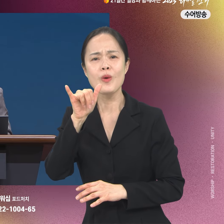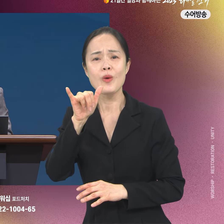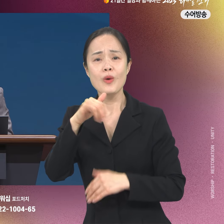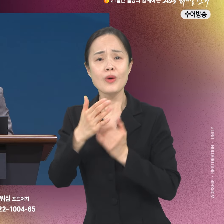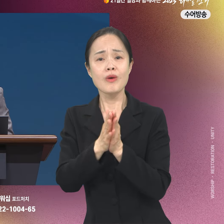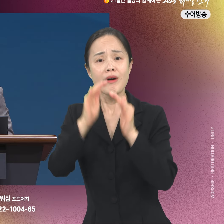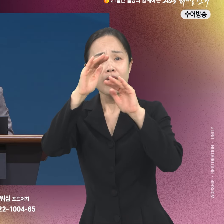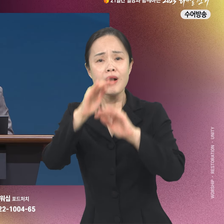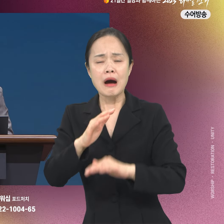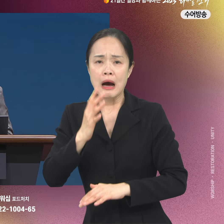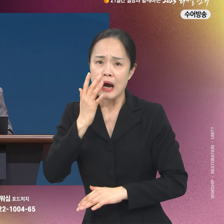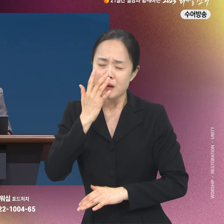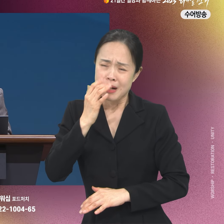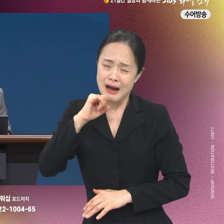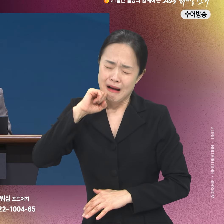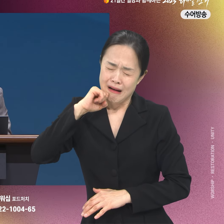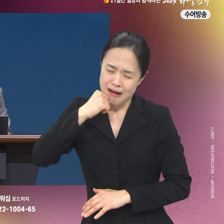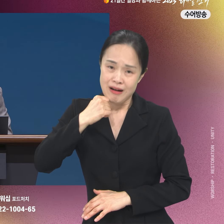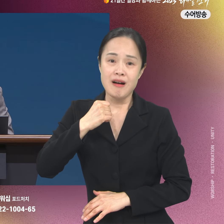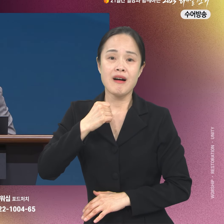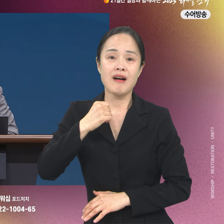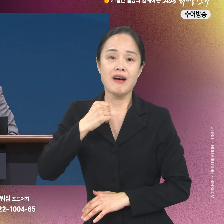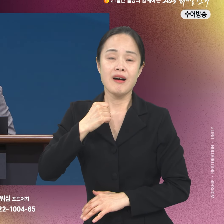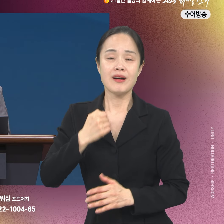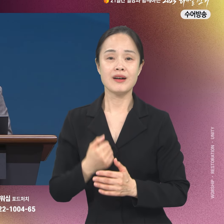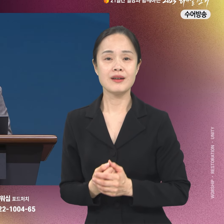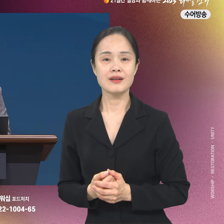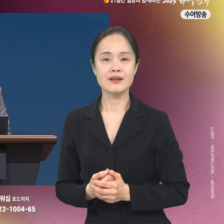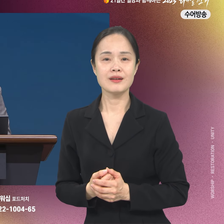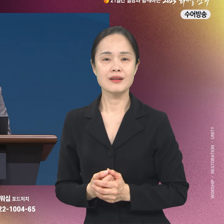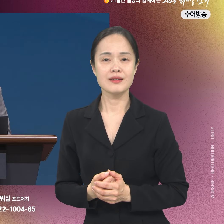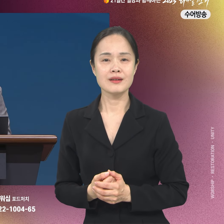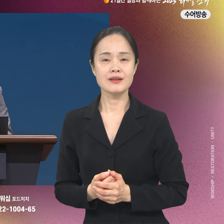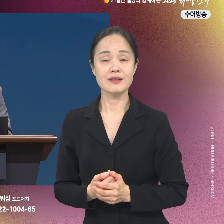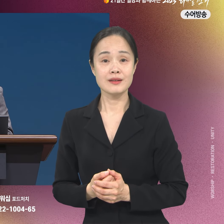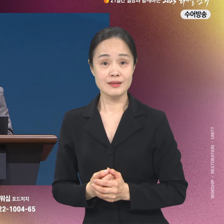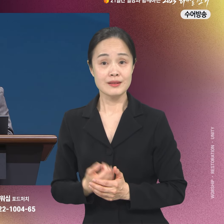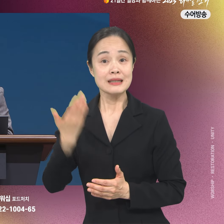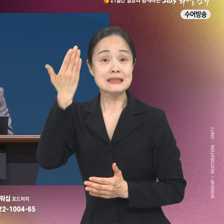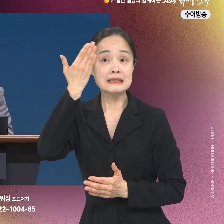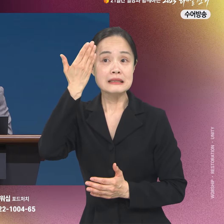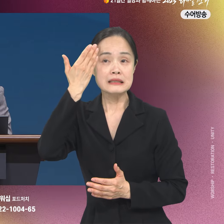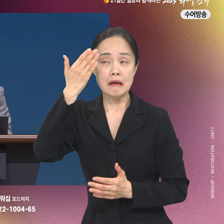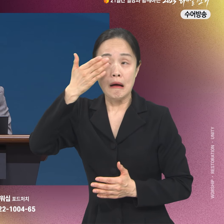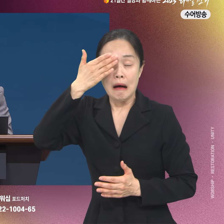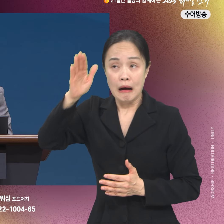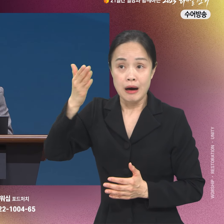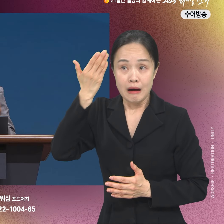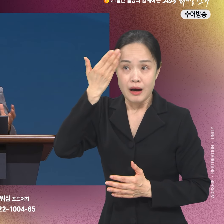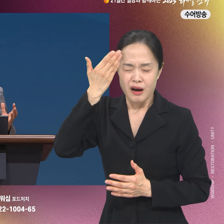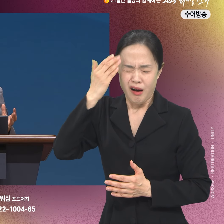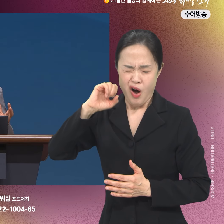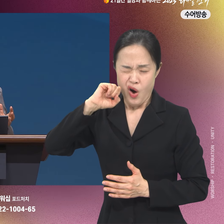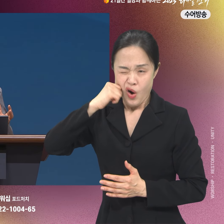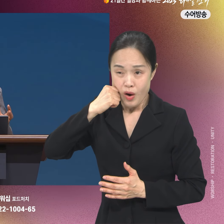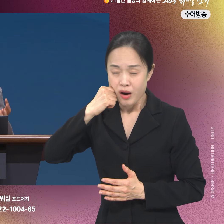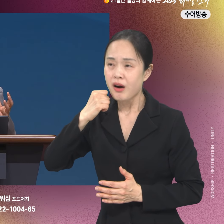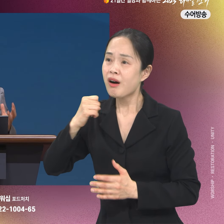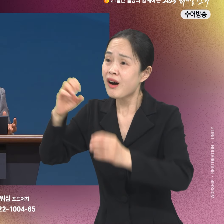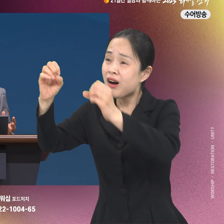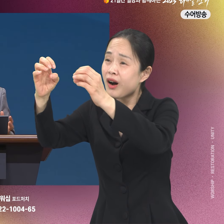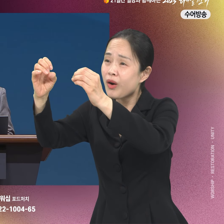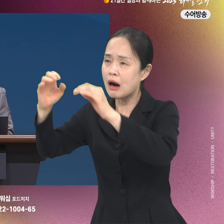뭔 소리 하는지 싶을 때 있으실 거잖아요. 그 관점에서 한번 생각해 보세요. 이 영화를